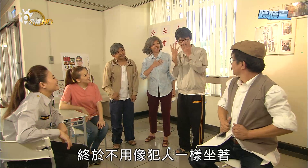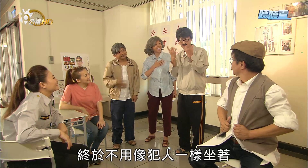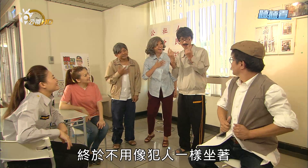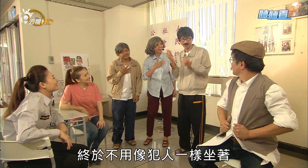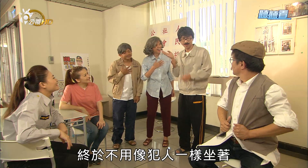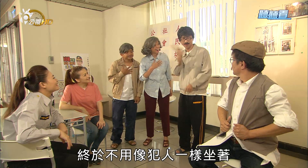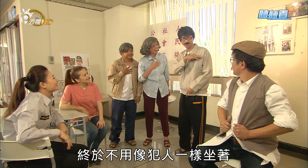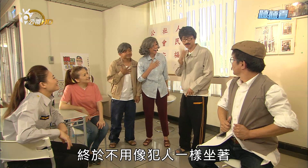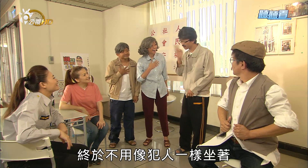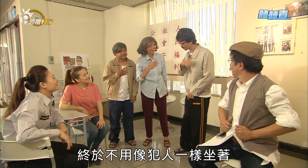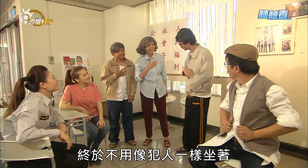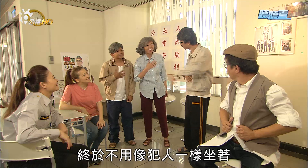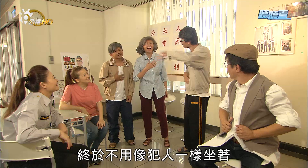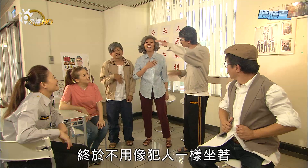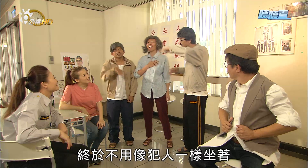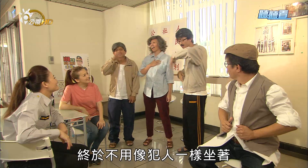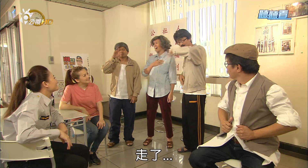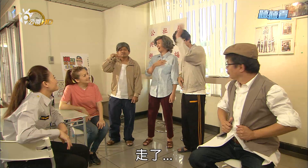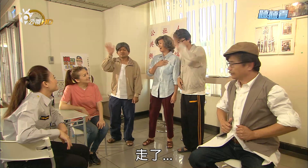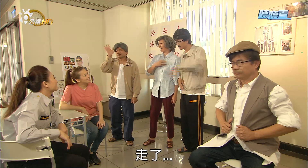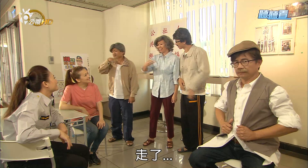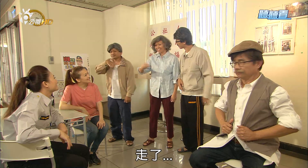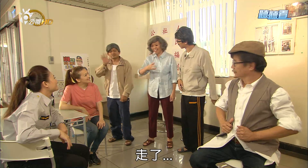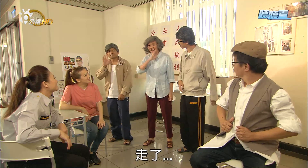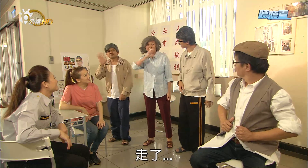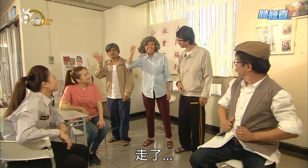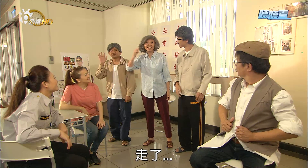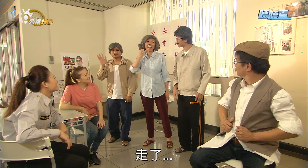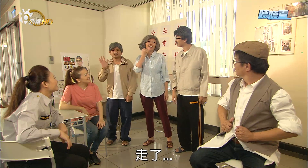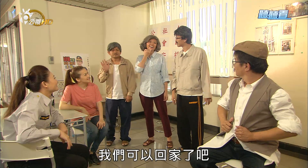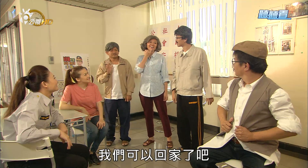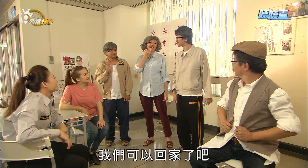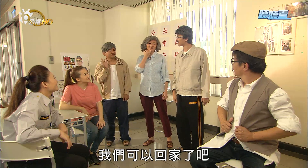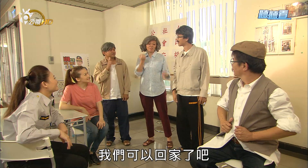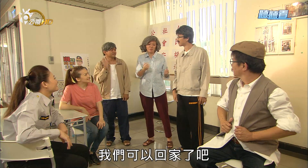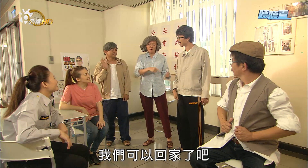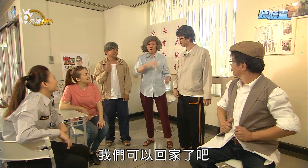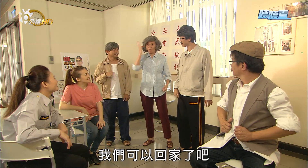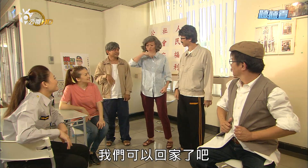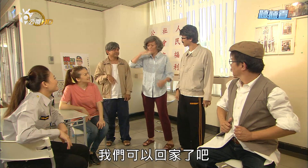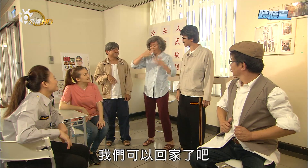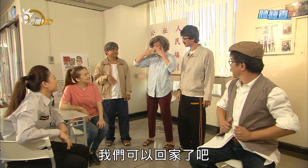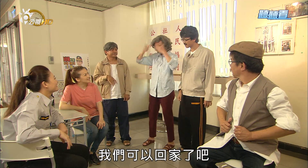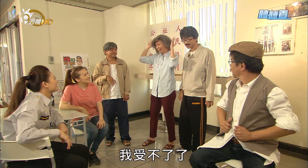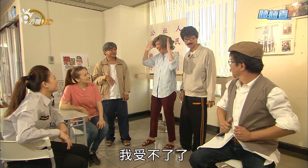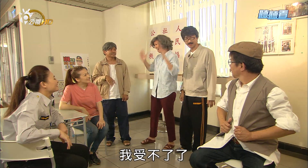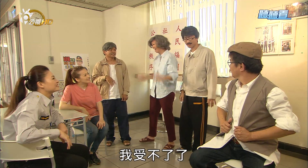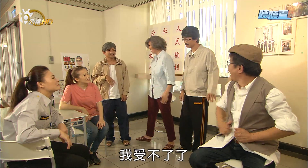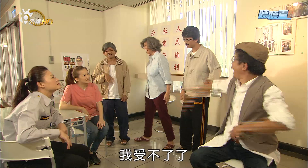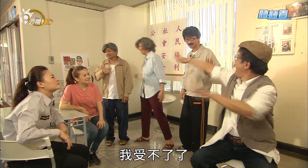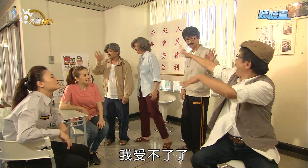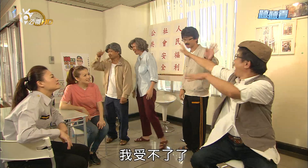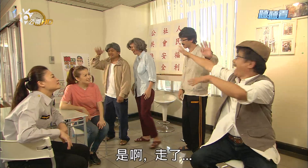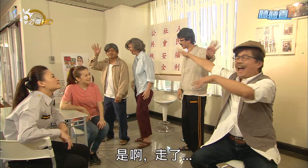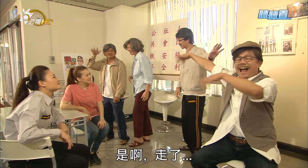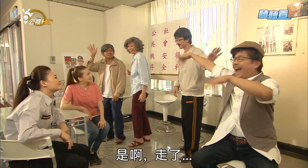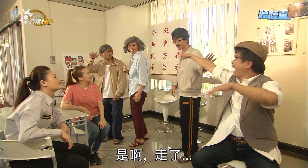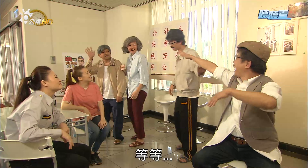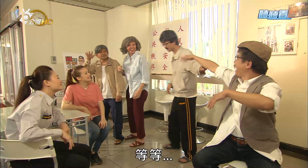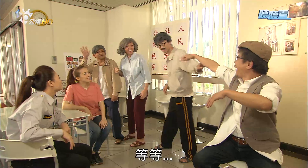犯人一样坐着啊！哎，走了，走了，走了，走了，走了， 我们可以回家了吧？哈，我受不了了。 是啊，走了，等等等等